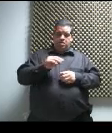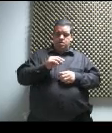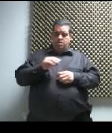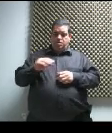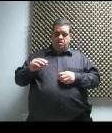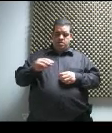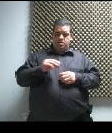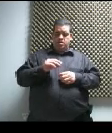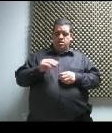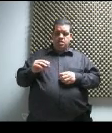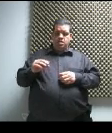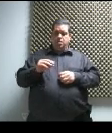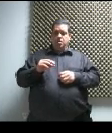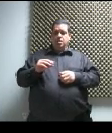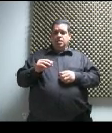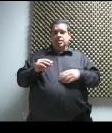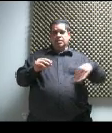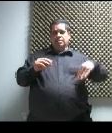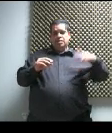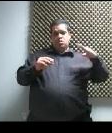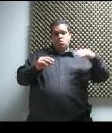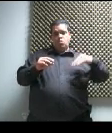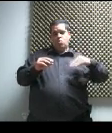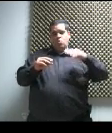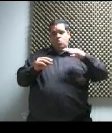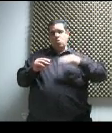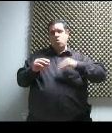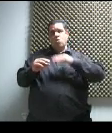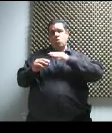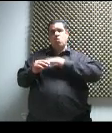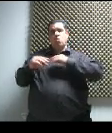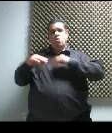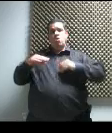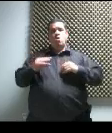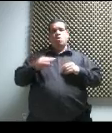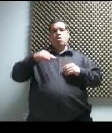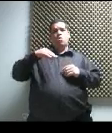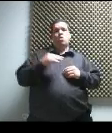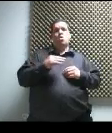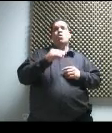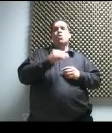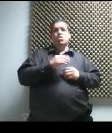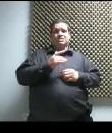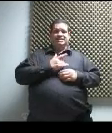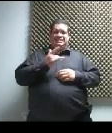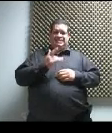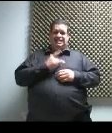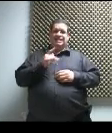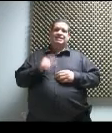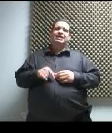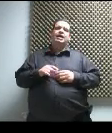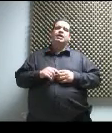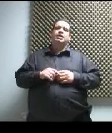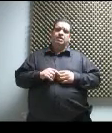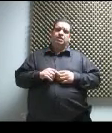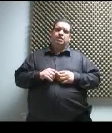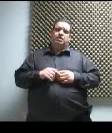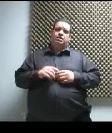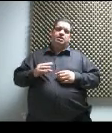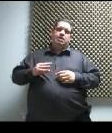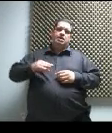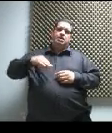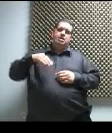-oeste. Y si una onda sísmica viene de este o este, o de norte-sur, o de arriba hacia abajo, pues eso se registra. ¿Quién es el más peligroso, el de